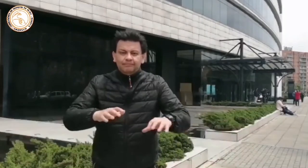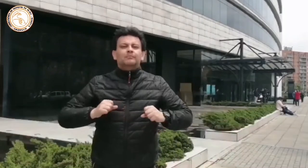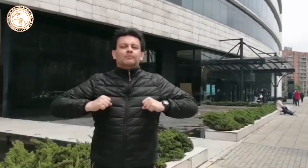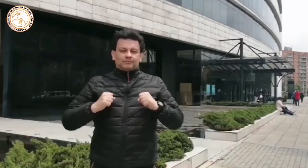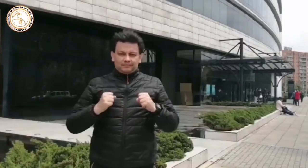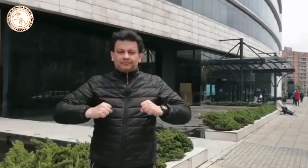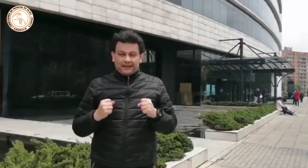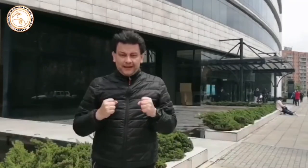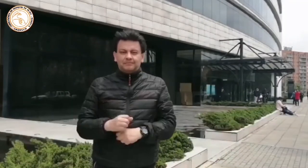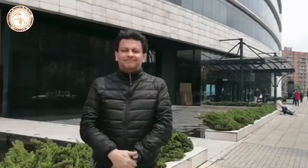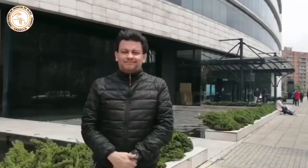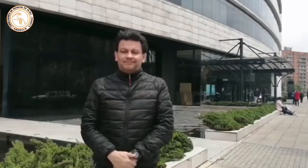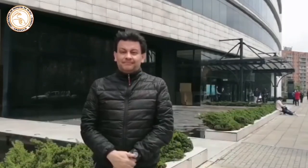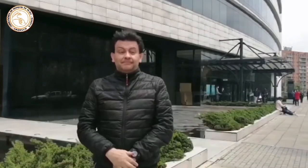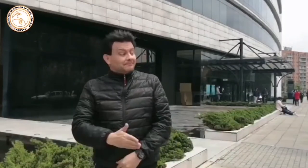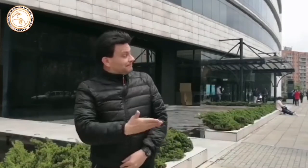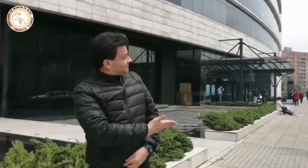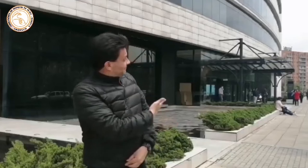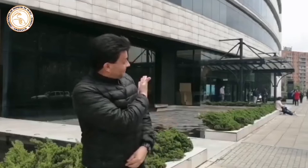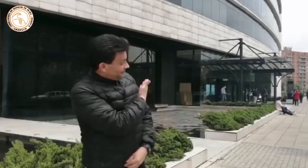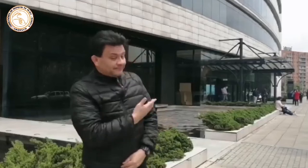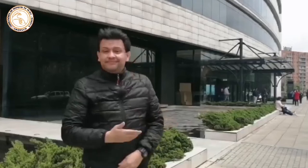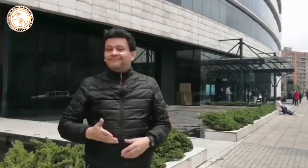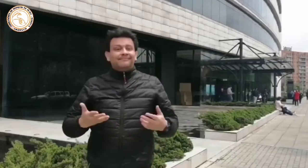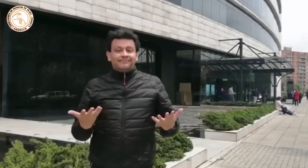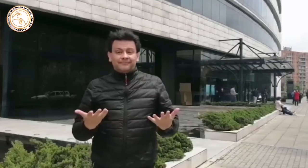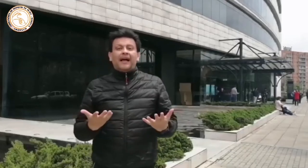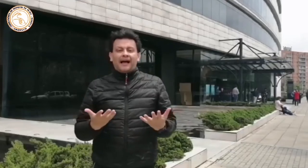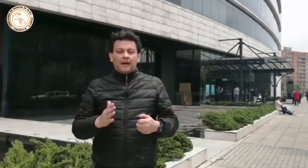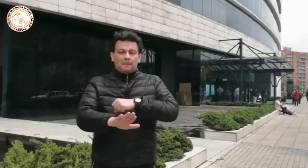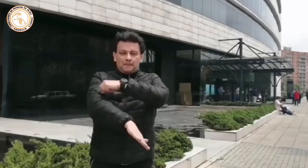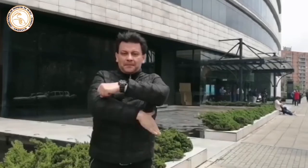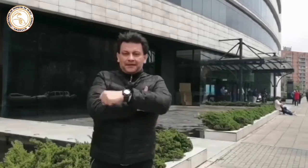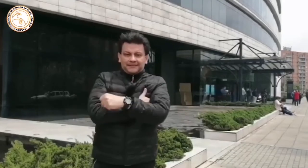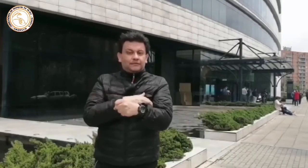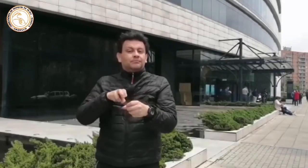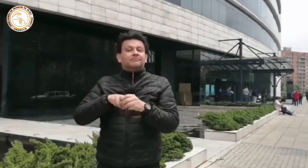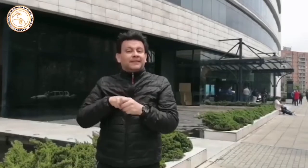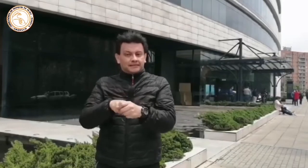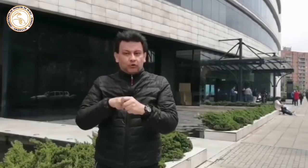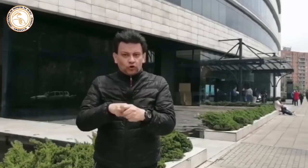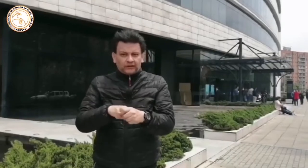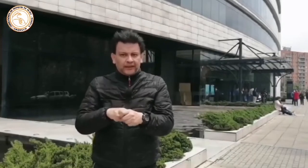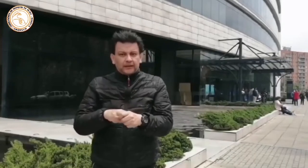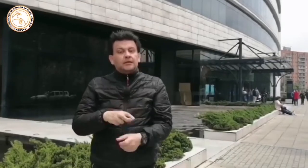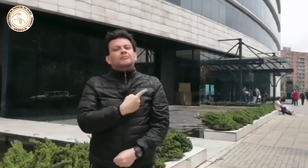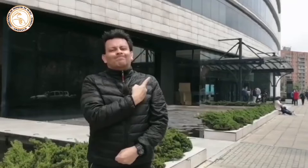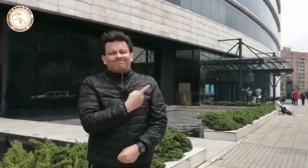Estoy en la ciudad de Bogotá. Detrás de mí está el Ministerio de Transporte, el cual no